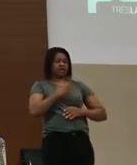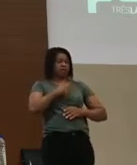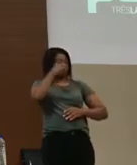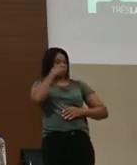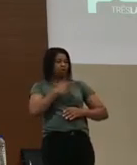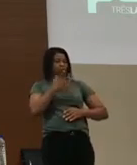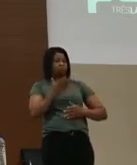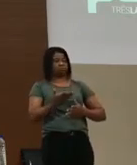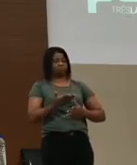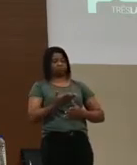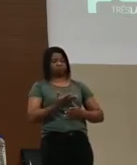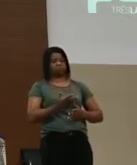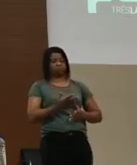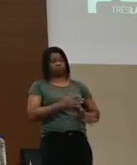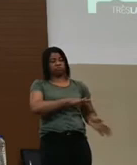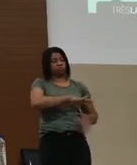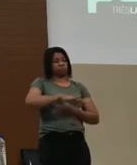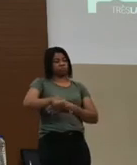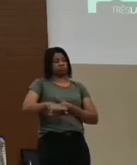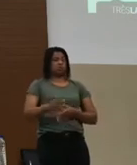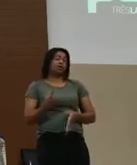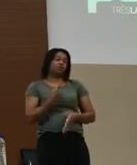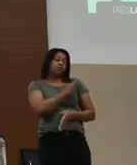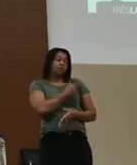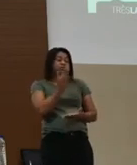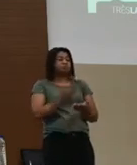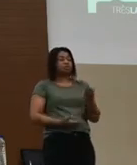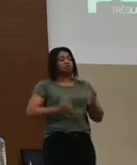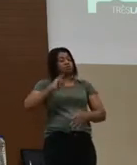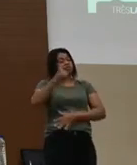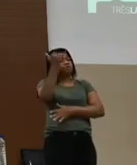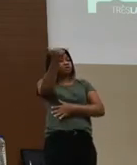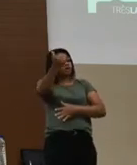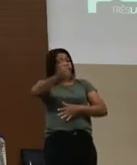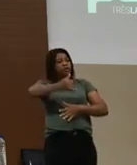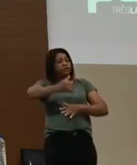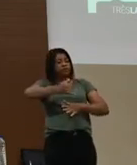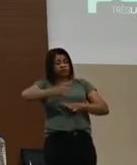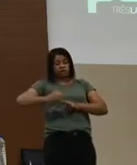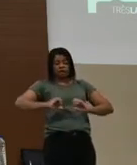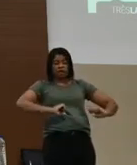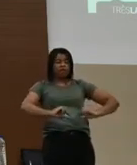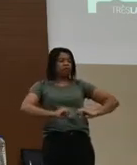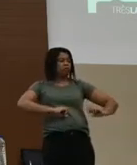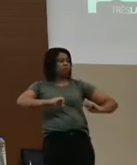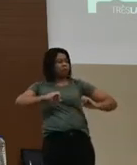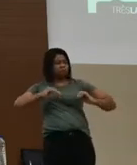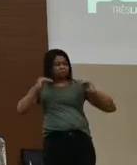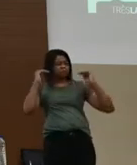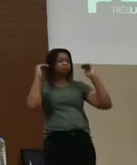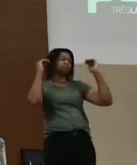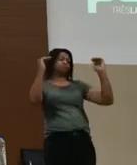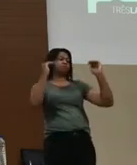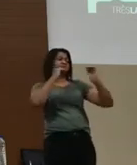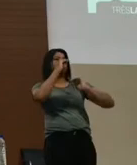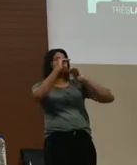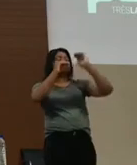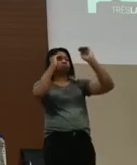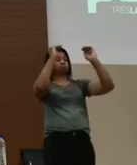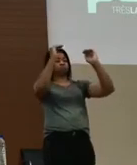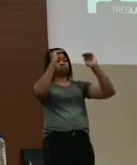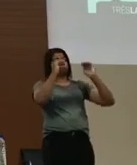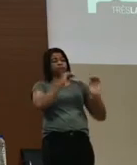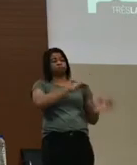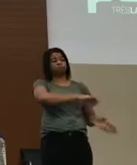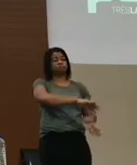E o que acontece? A gente perde uma grande oportunidade dessa grande obra. Pois bem, agora a outra